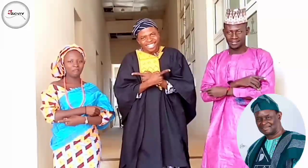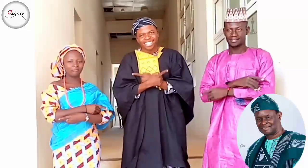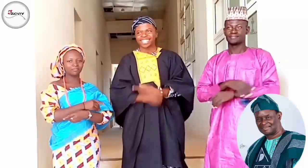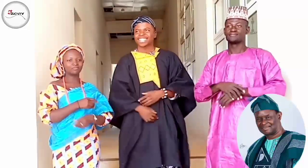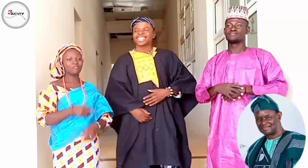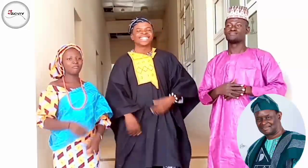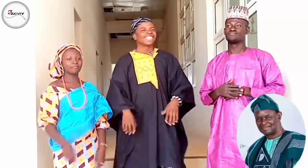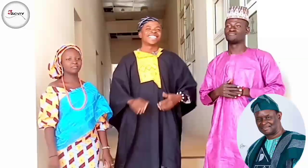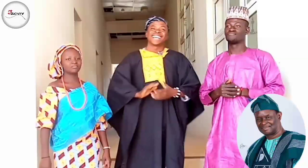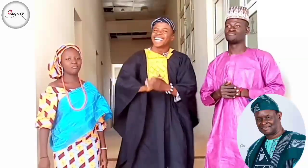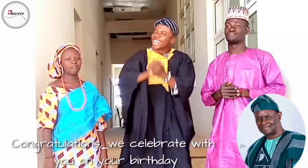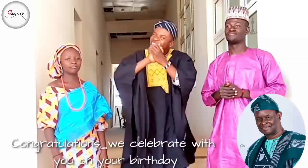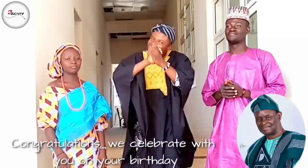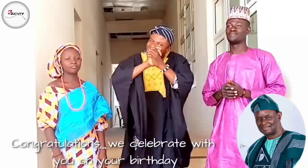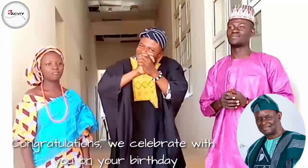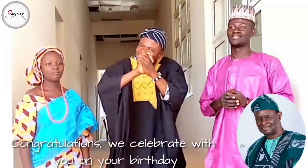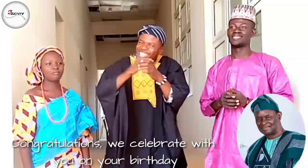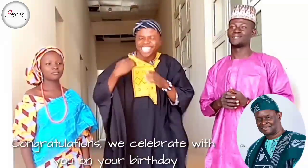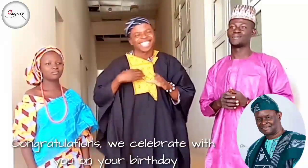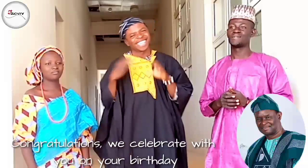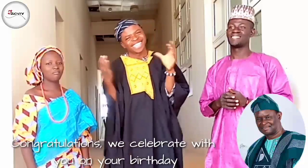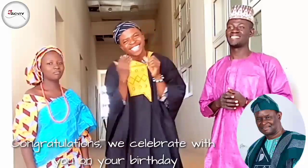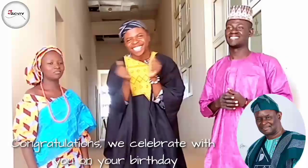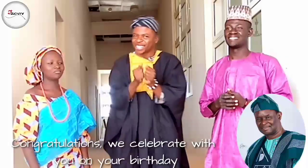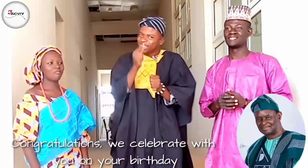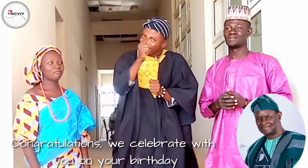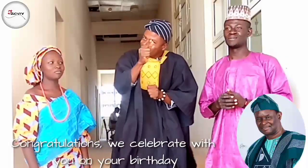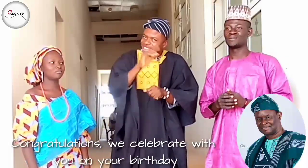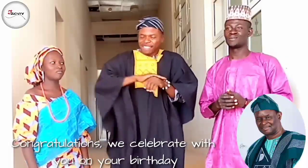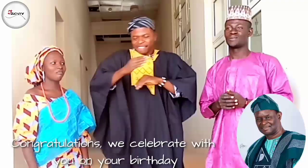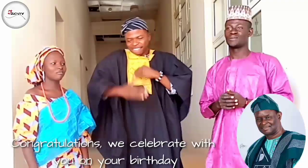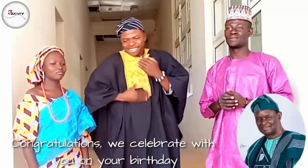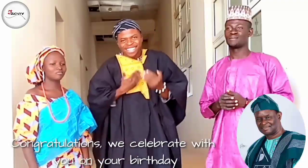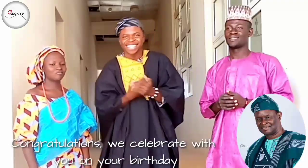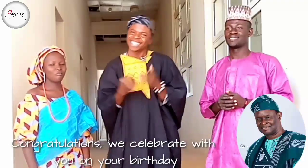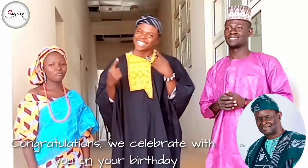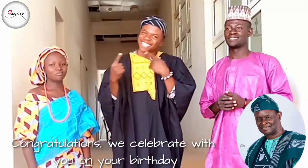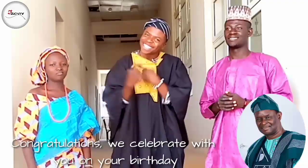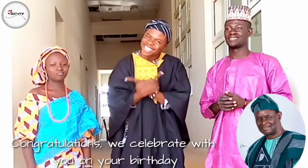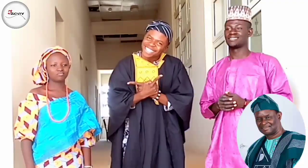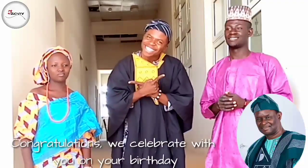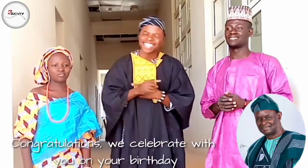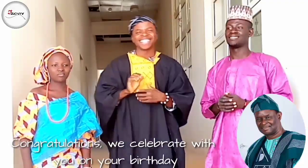নিজুপে